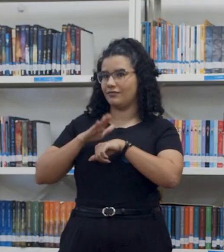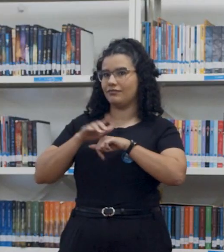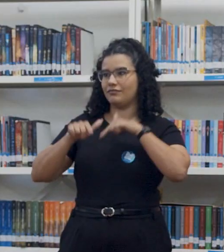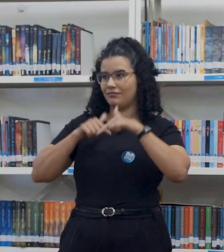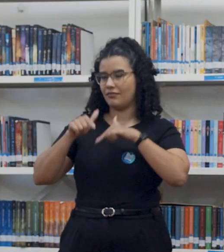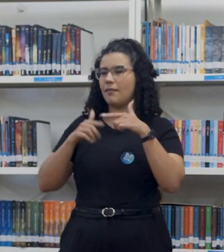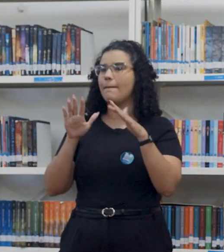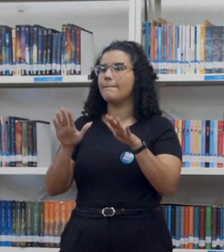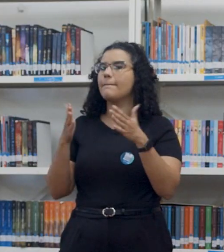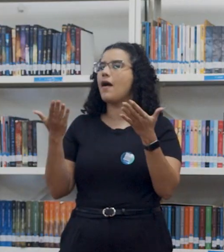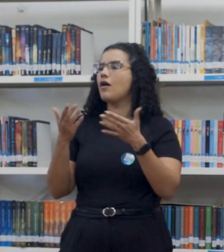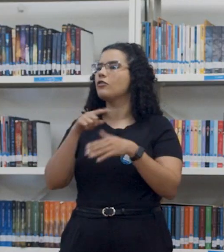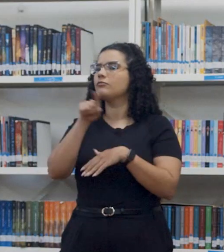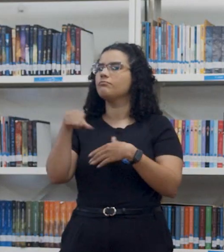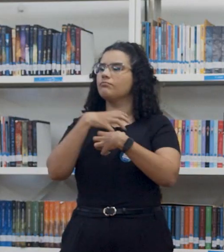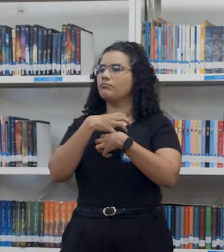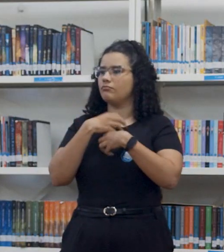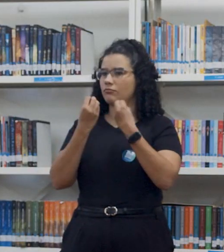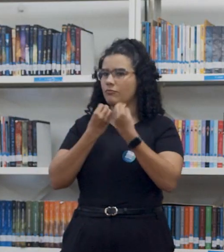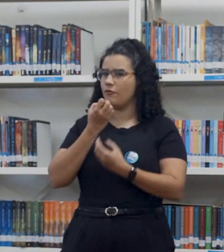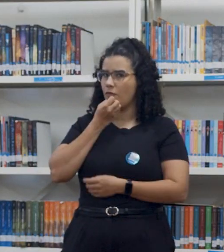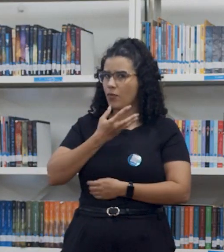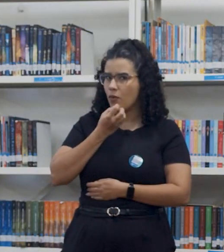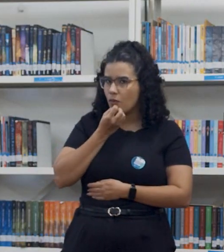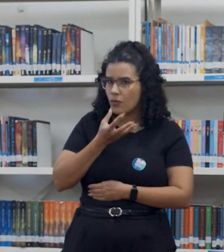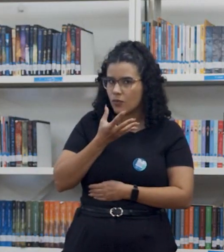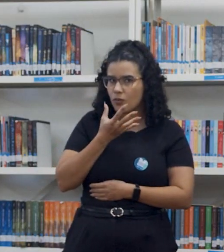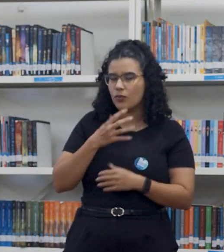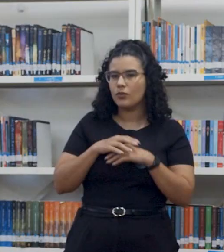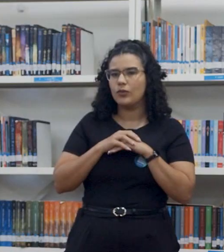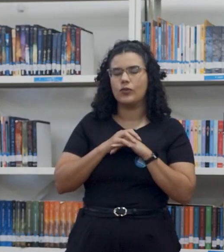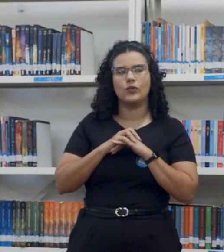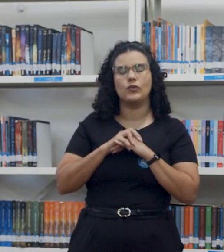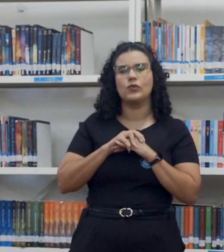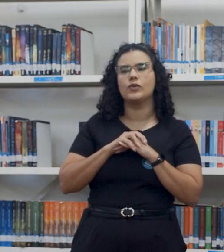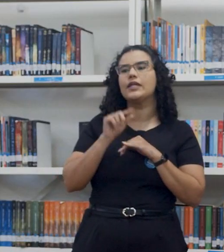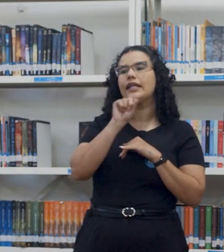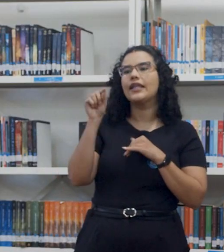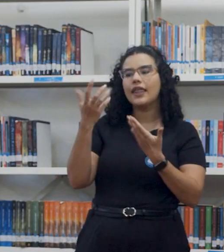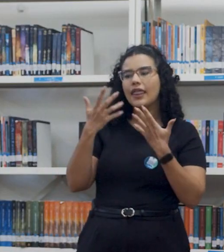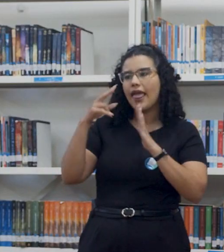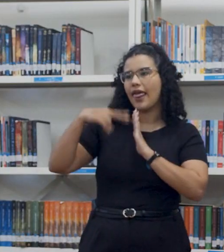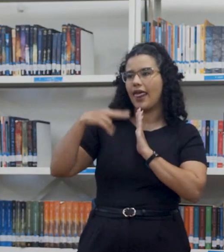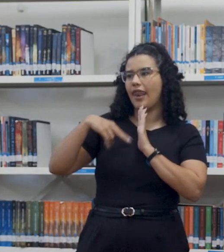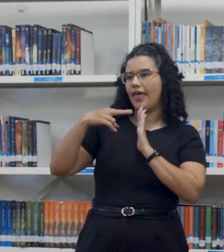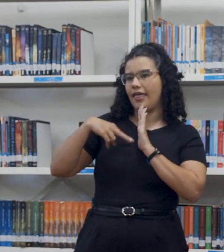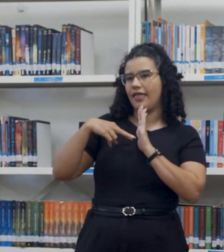foi a sensação? Boa. Muito boa. Quem gostaria de ler primeiro?